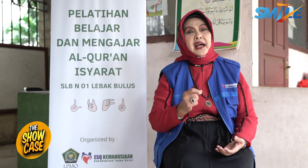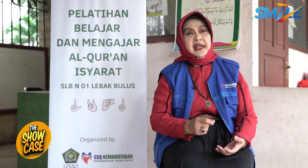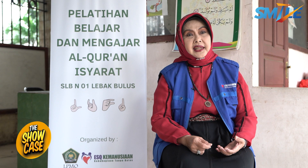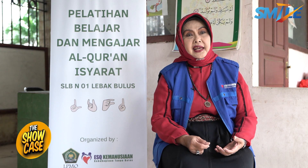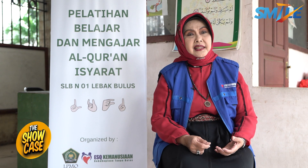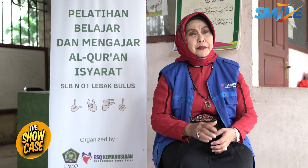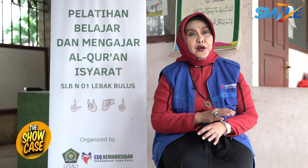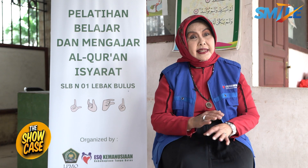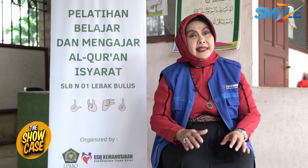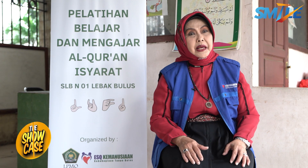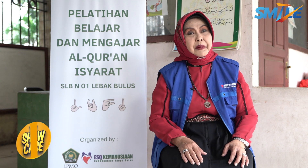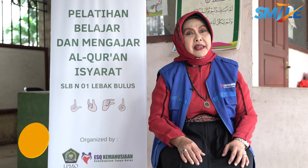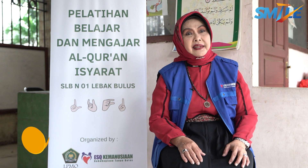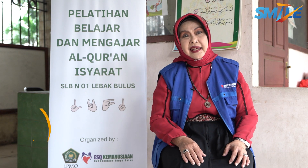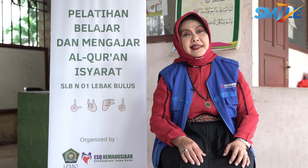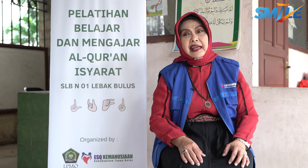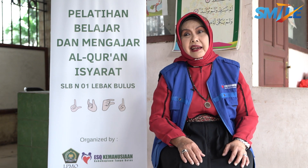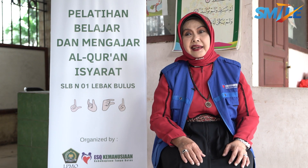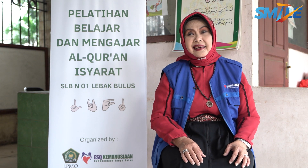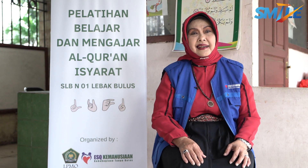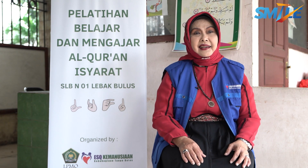hal ini. Jadi prosesnya memang tidak instan. Ini